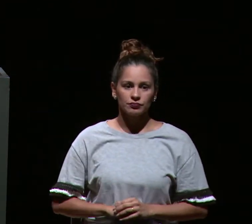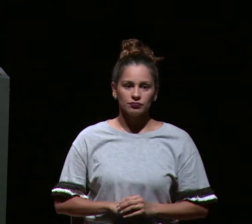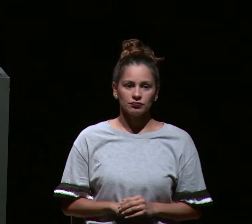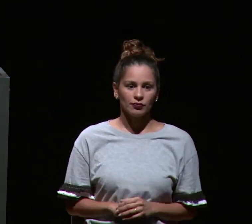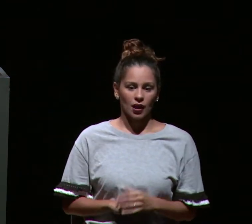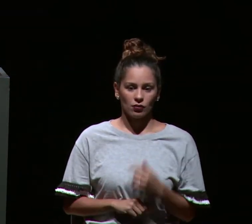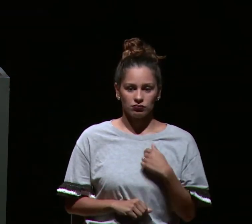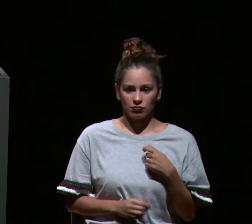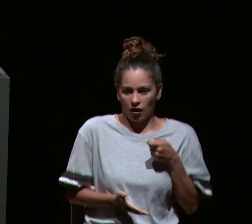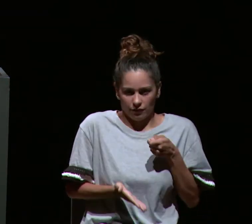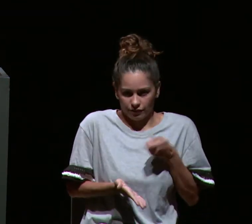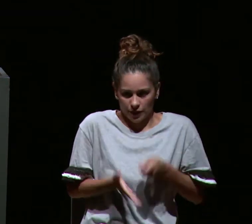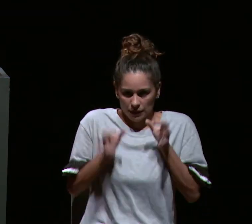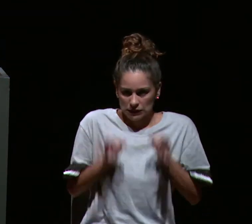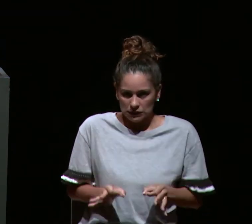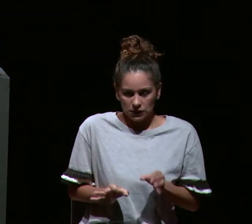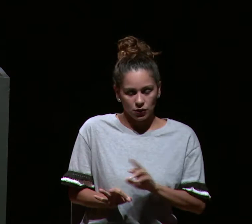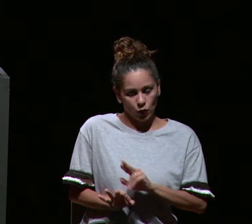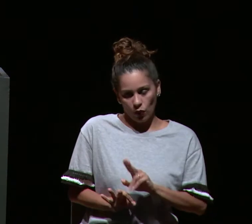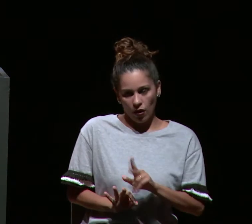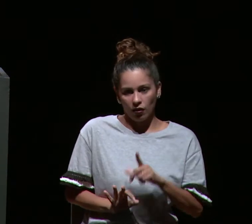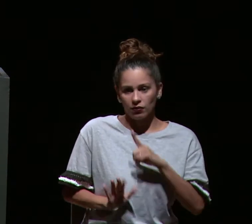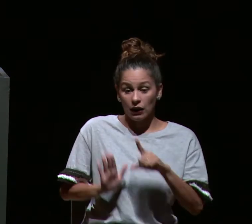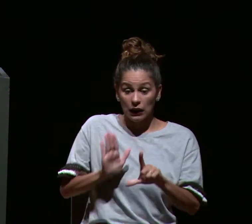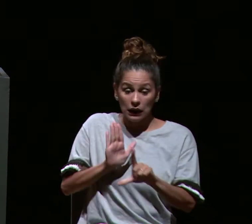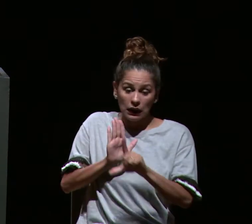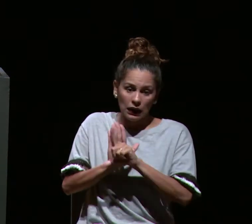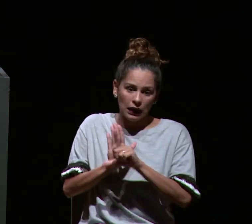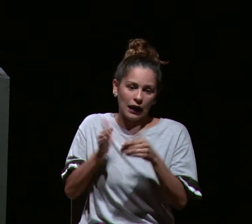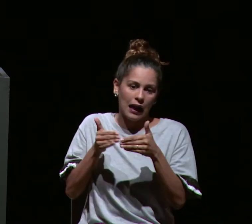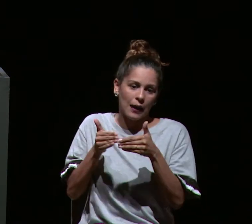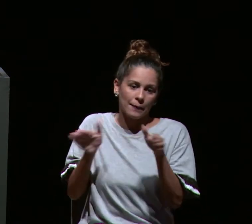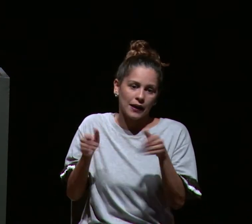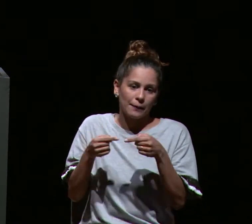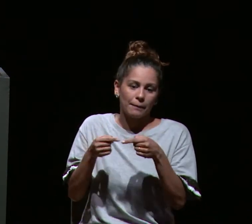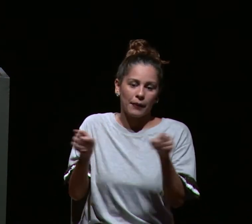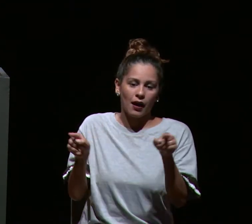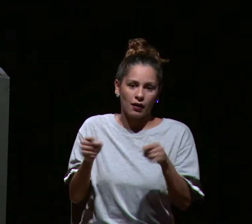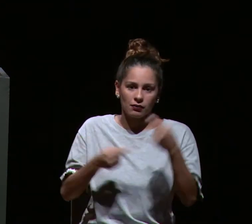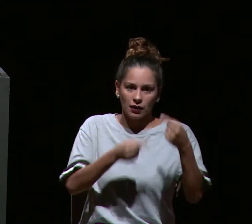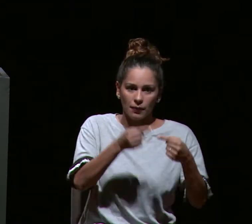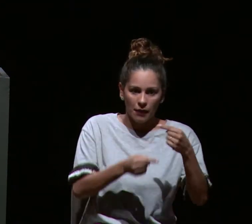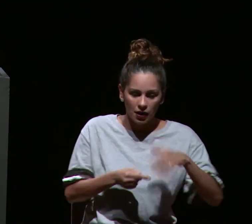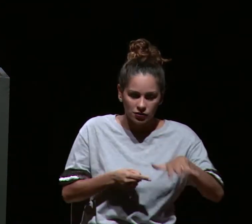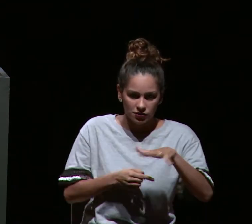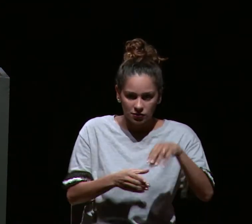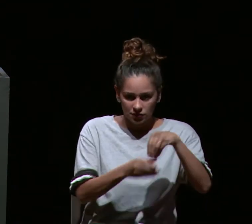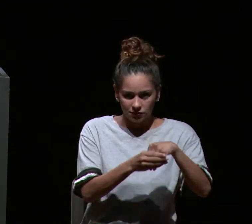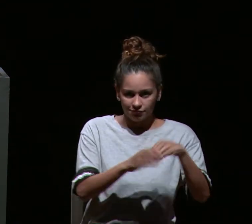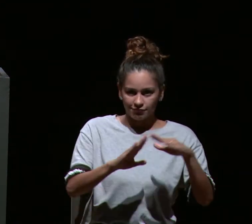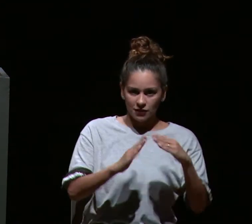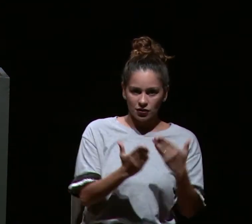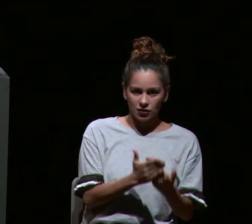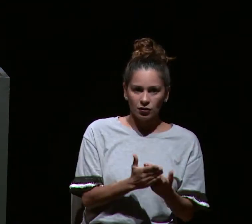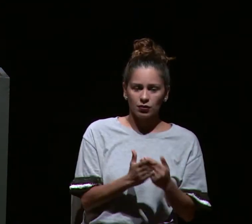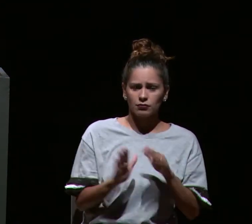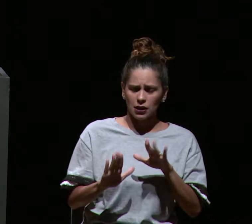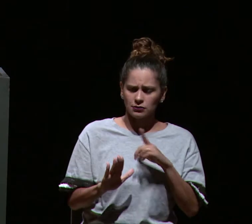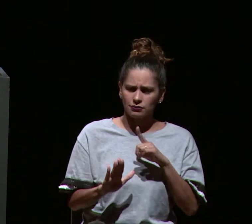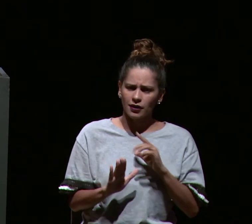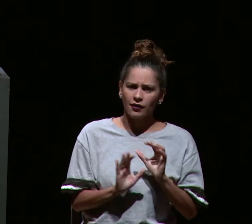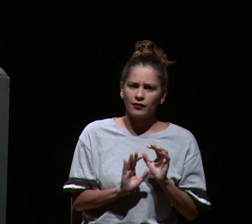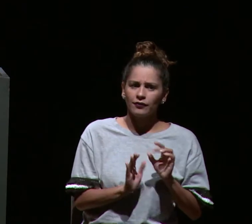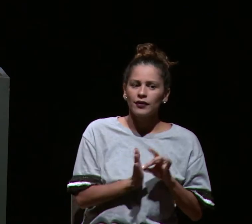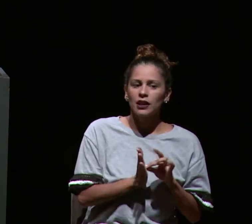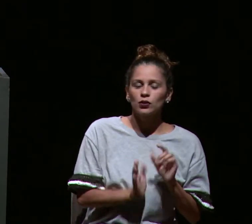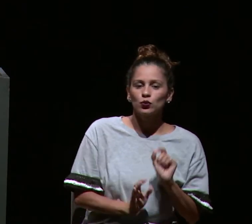isso é importante, que a presença da lei tenha inaugurado este debate no âmbito escolar. Pelo contrário, muitos professores sensíveis a este desequilíbrio e